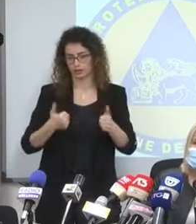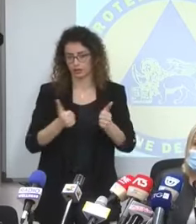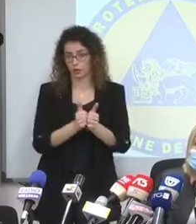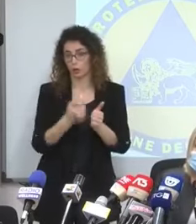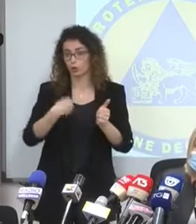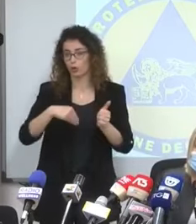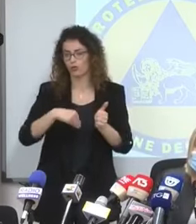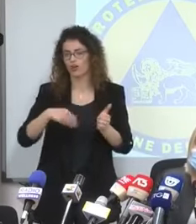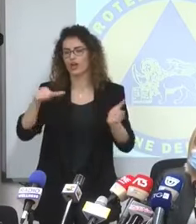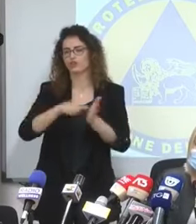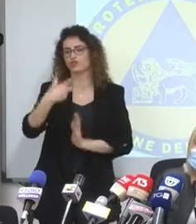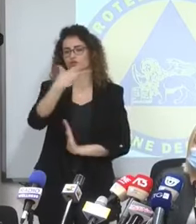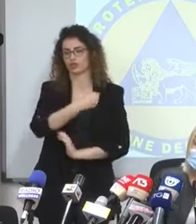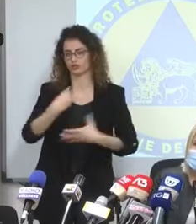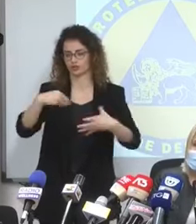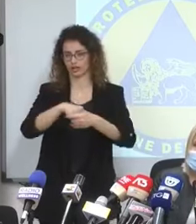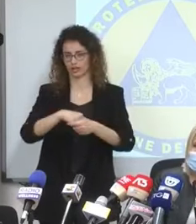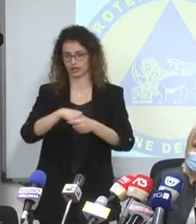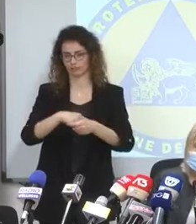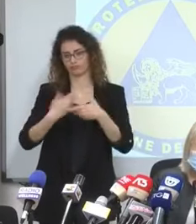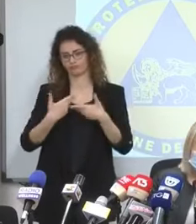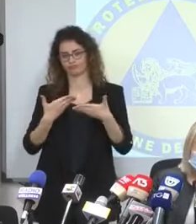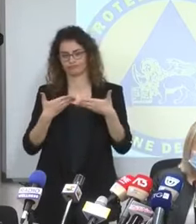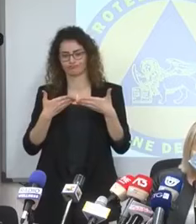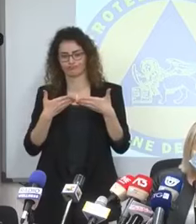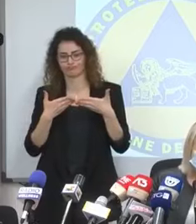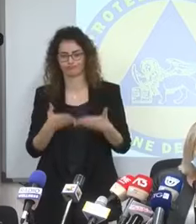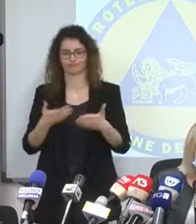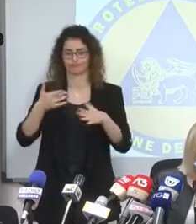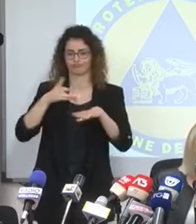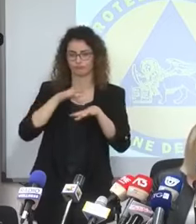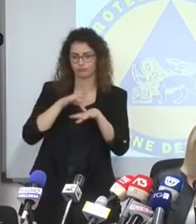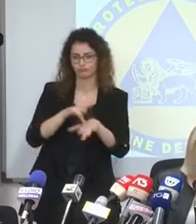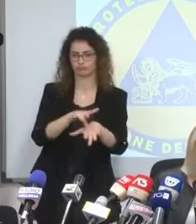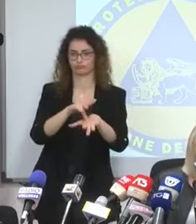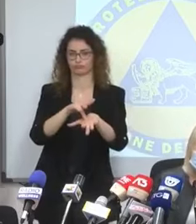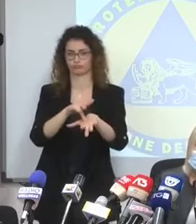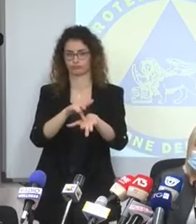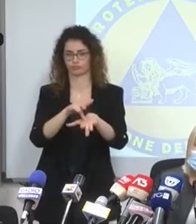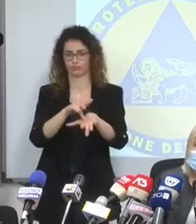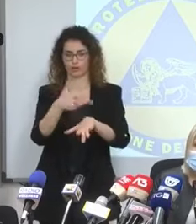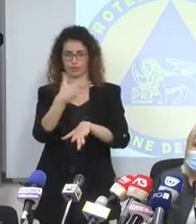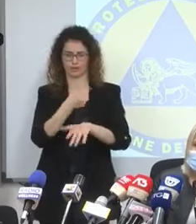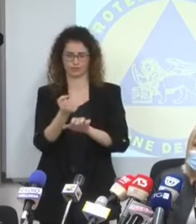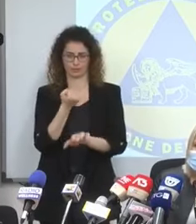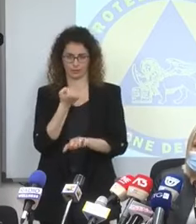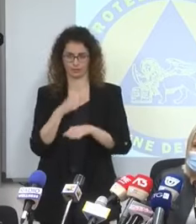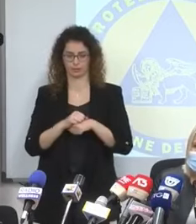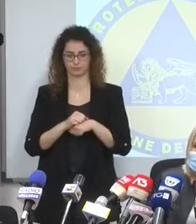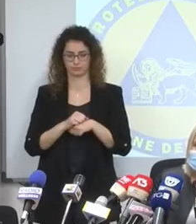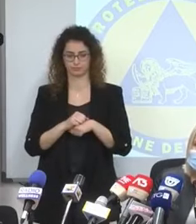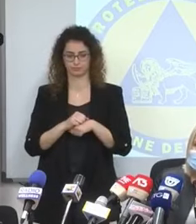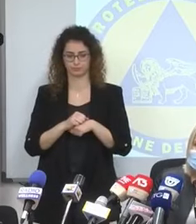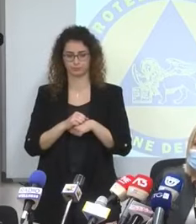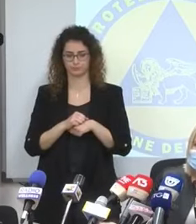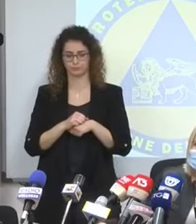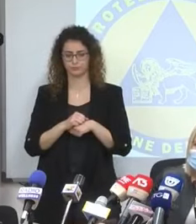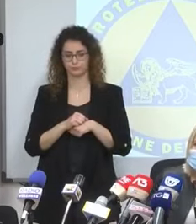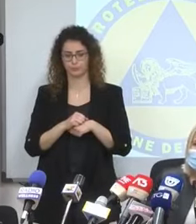all'interno dei nostri centri vaccinali per accompagnarli prima della di eseguire la vaccinazione, quindi prima di poi poter